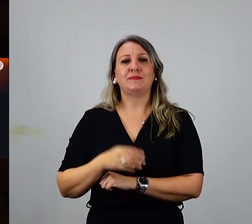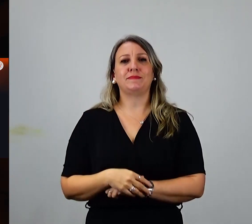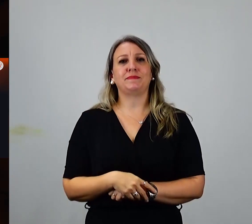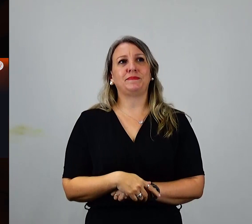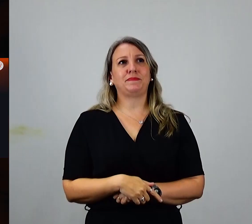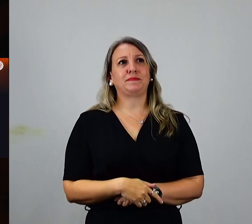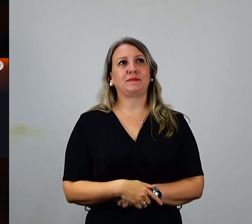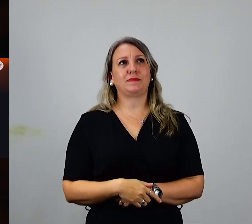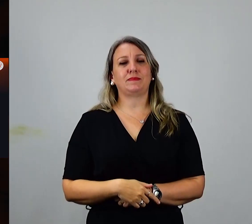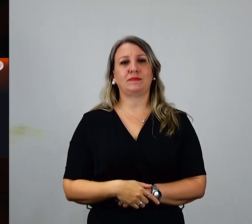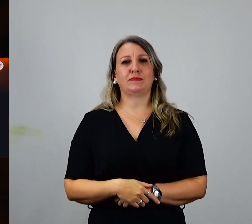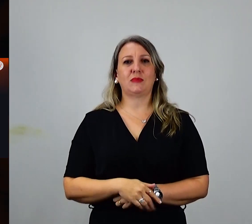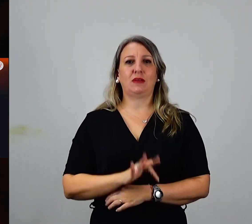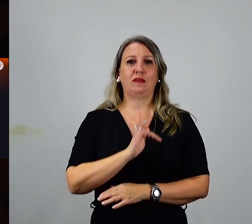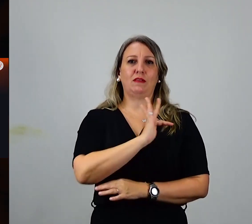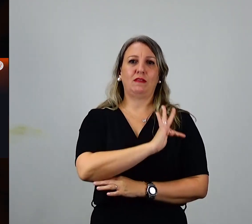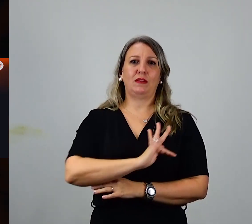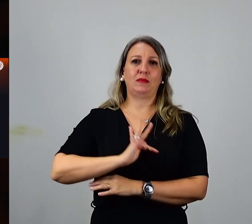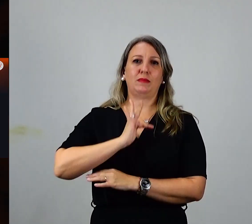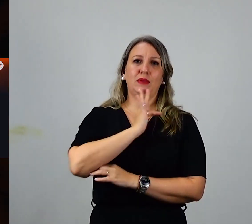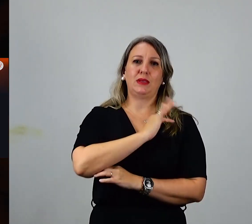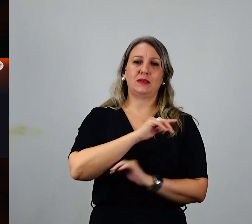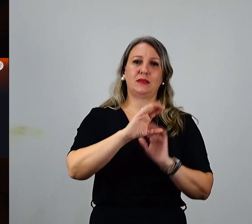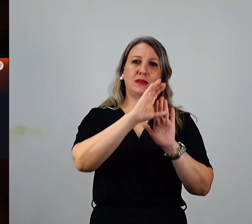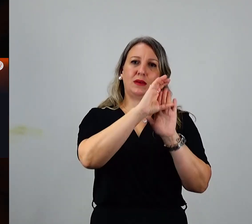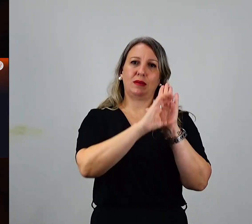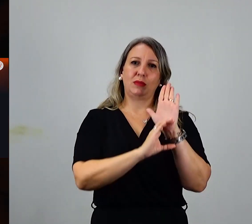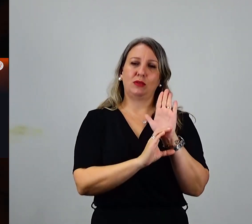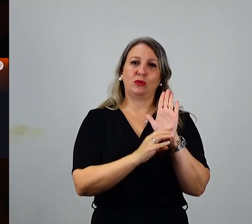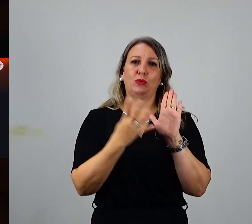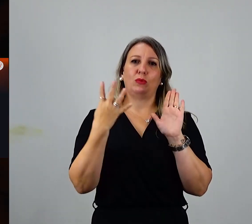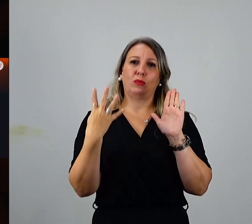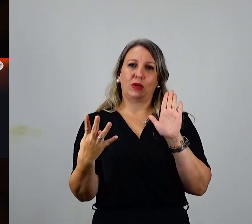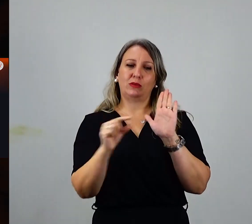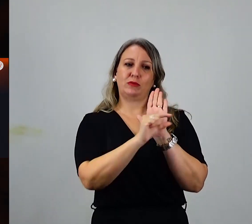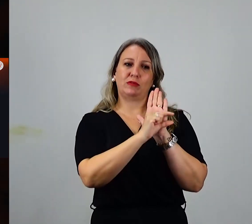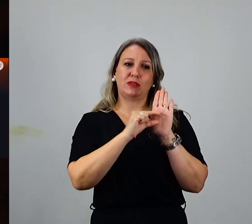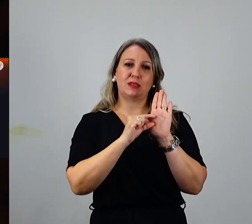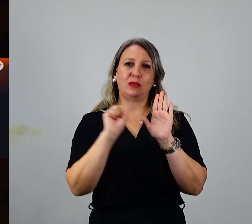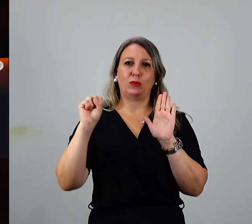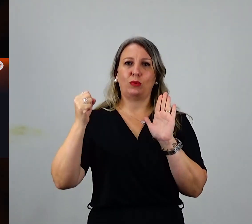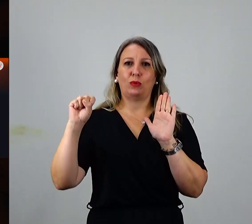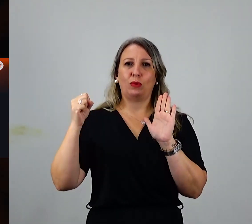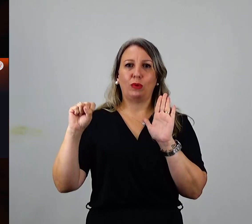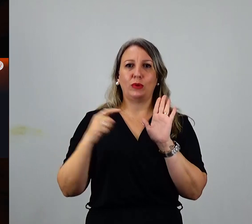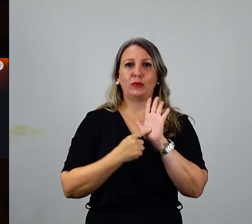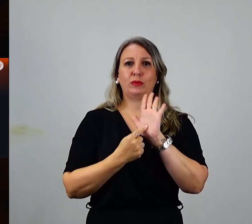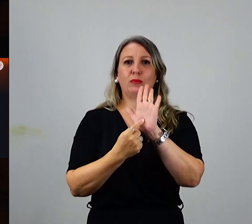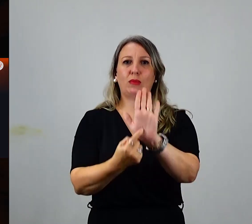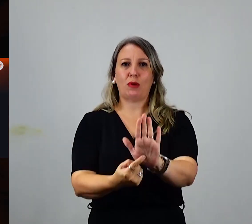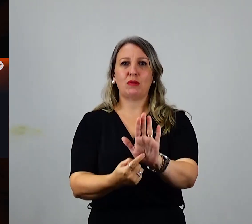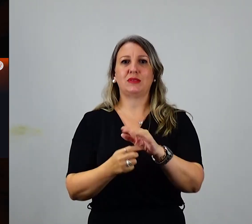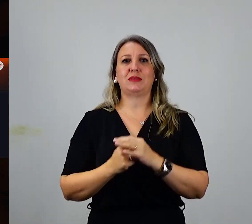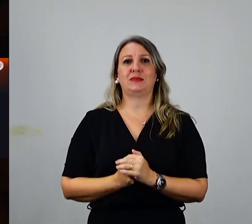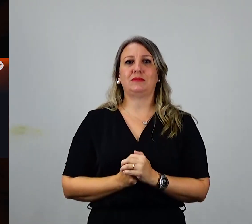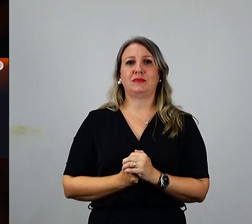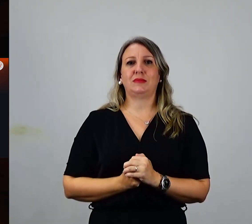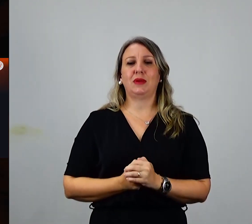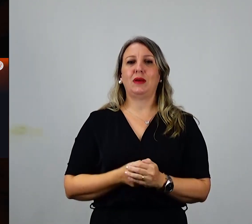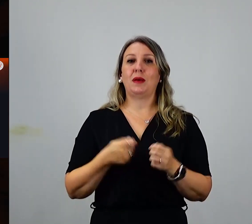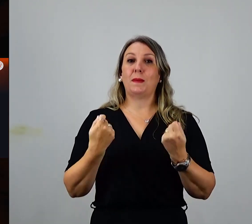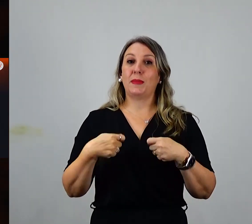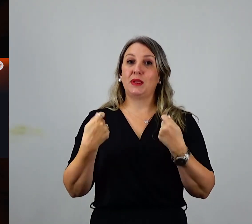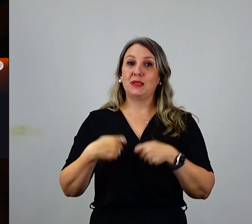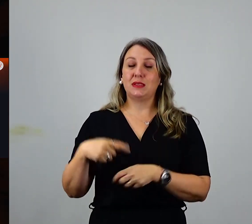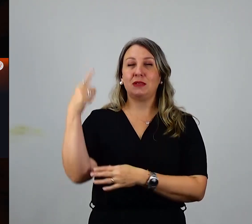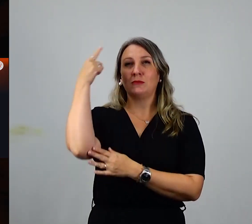Então em Filipenses 4:8, Paulo fala o seguinte: finalmente, irmãos, tudo que é verdadeiro, tudo